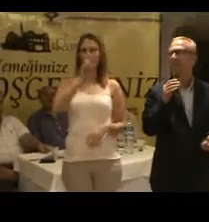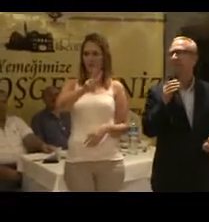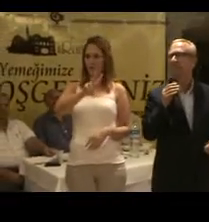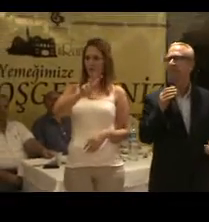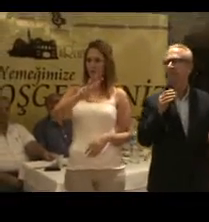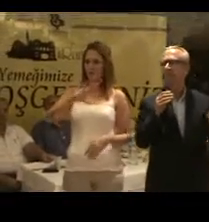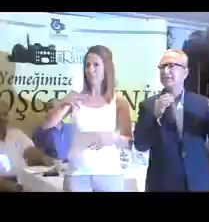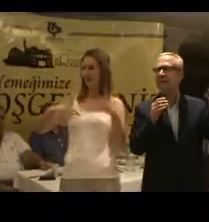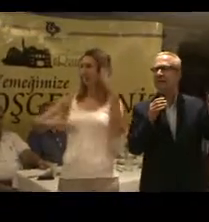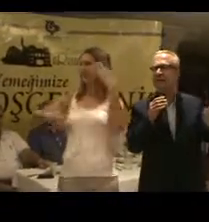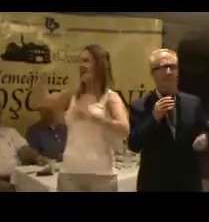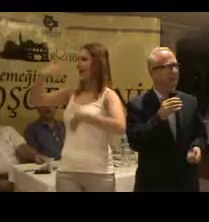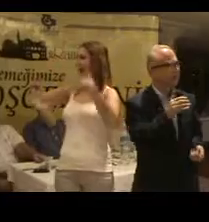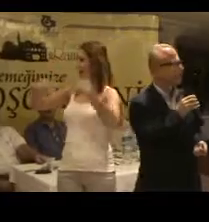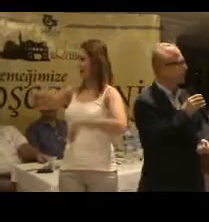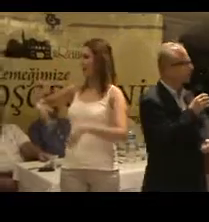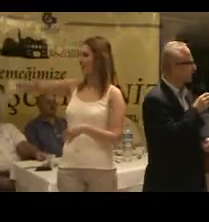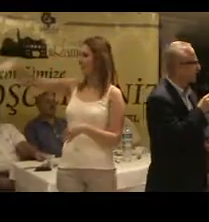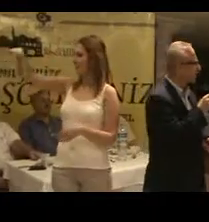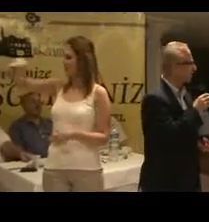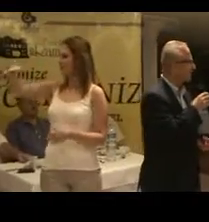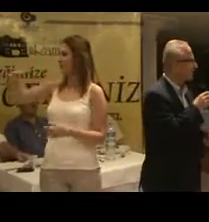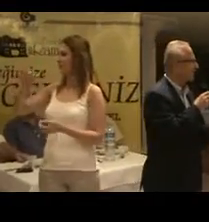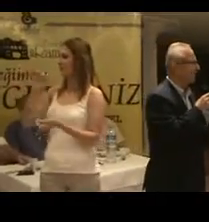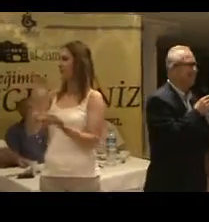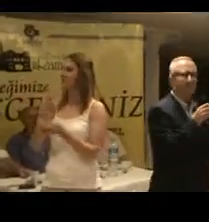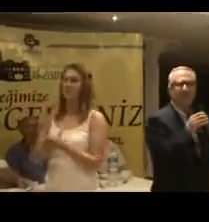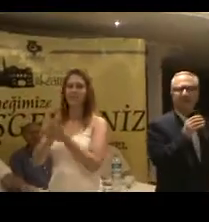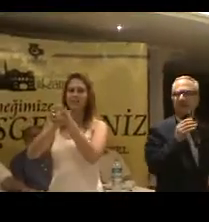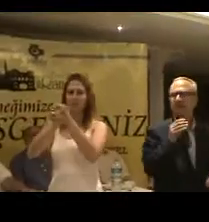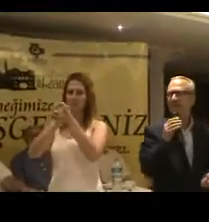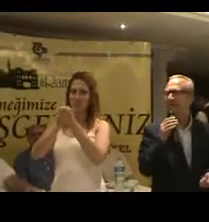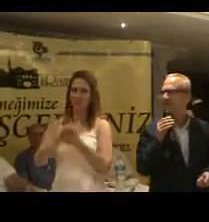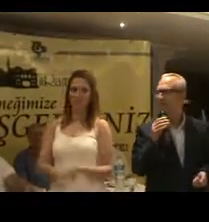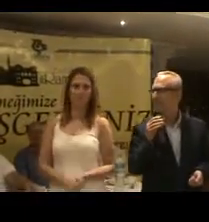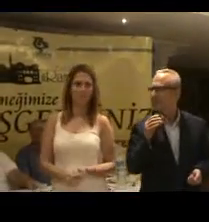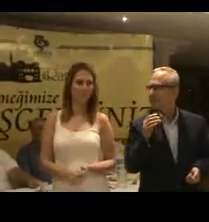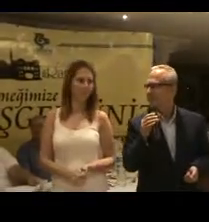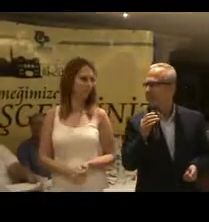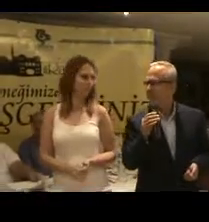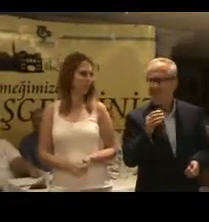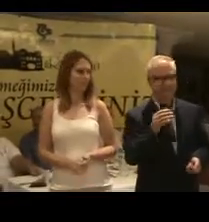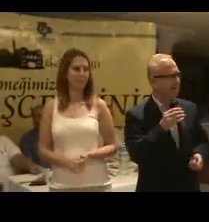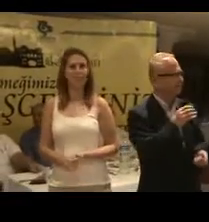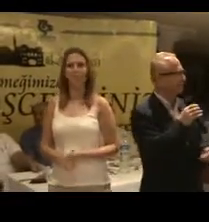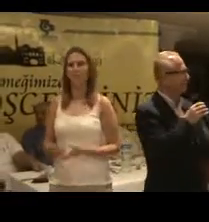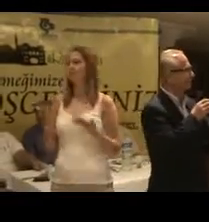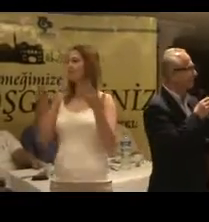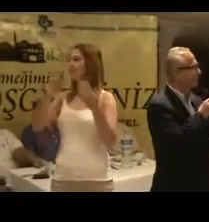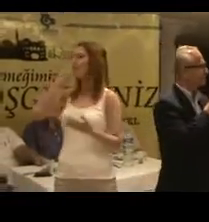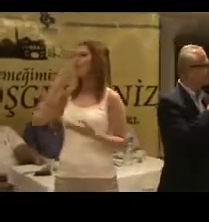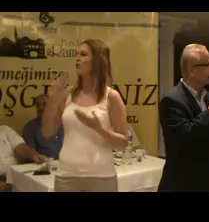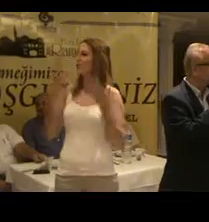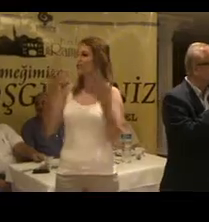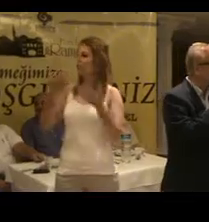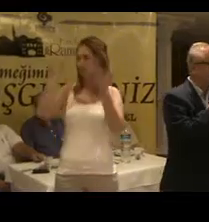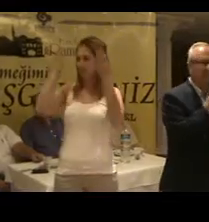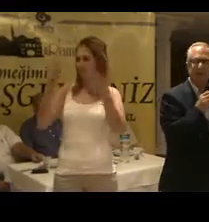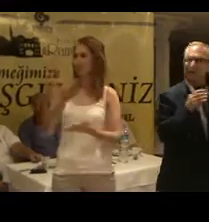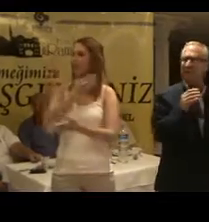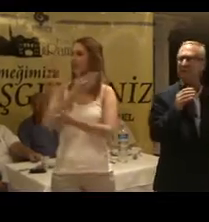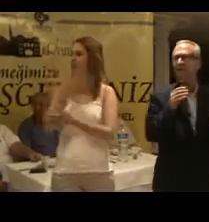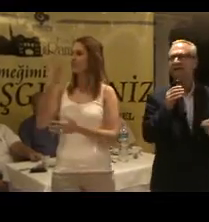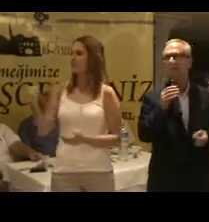gördüğüm bir değerli dostlarımla rahmet, bereket ayı, yardımlaşma,